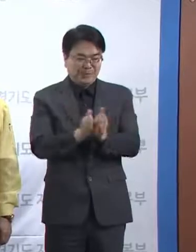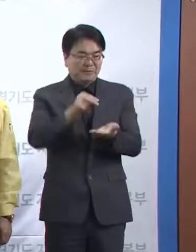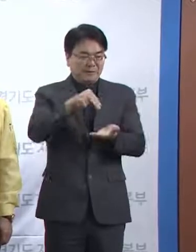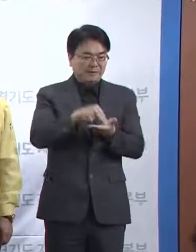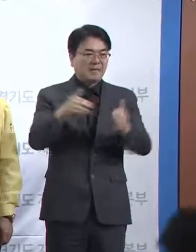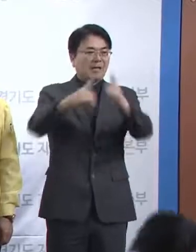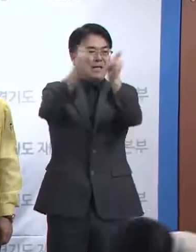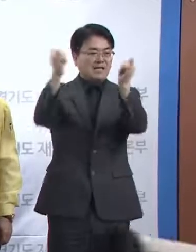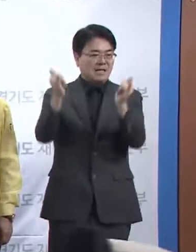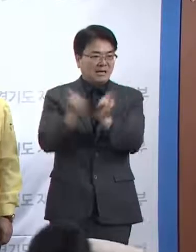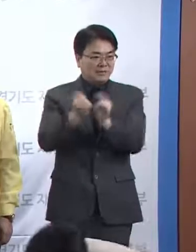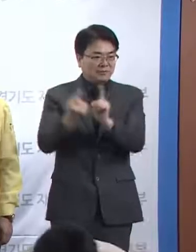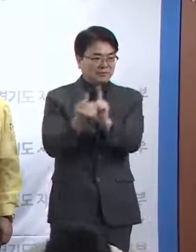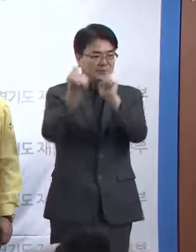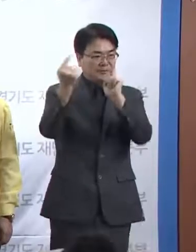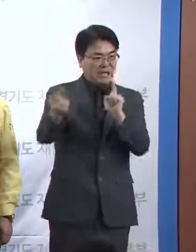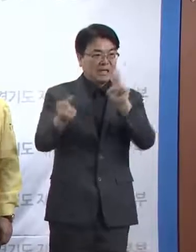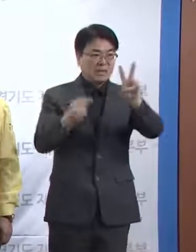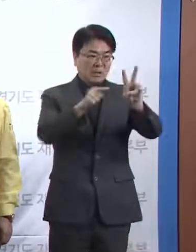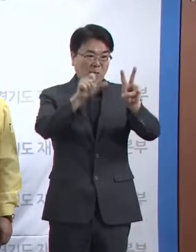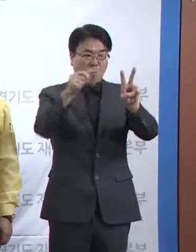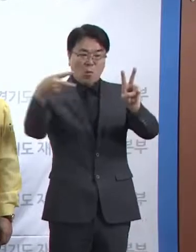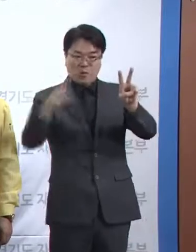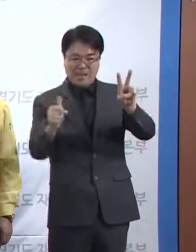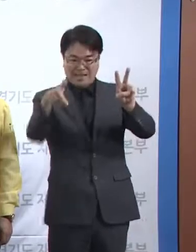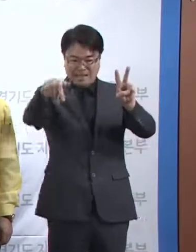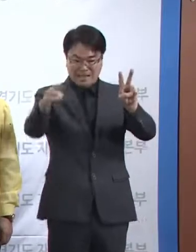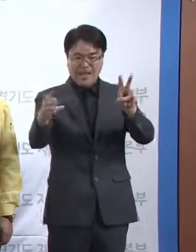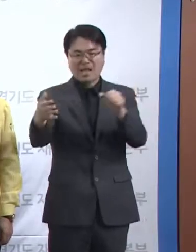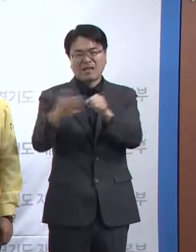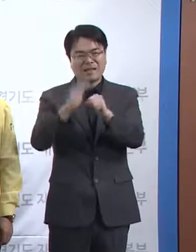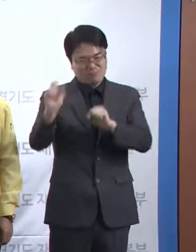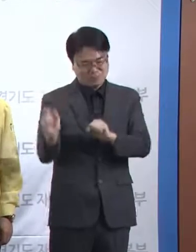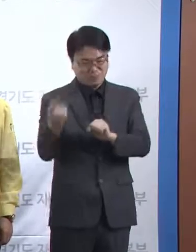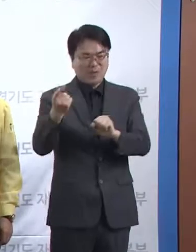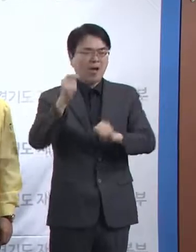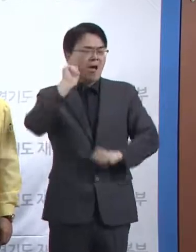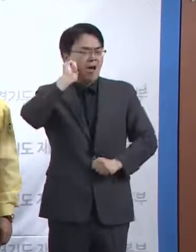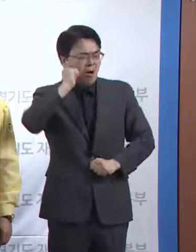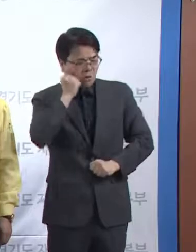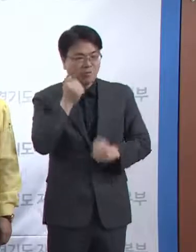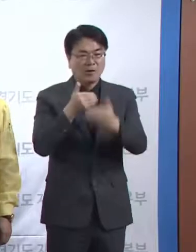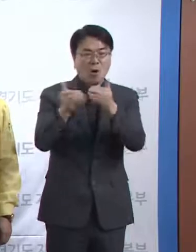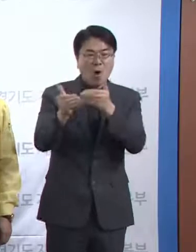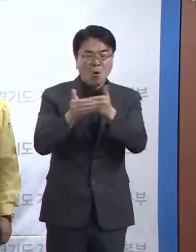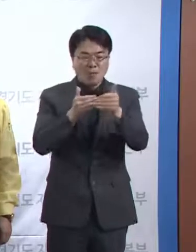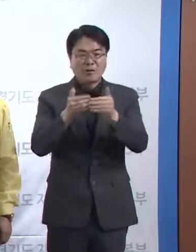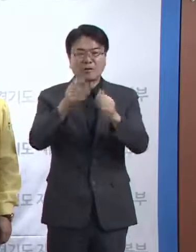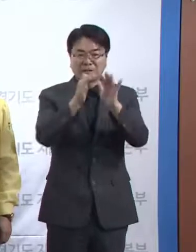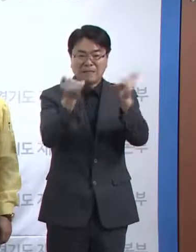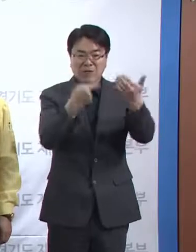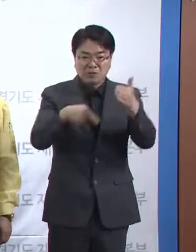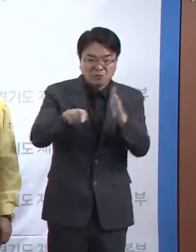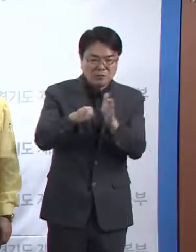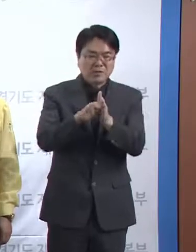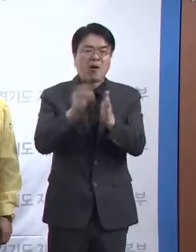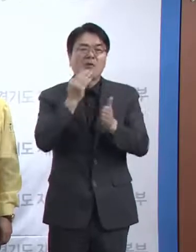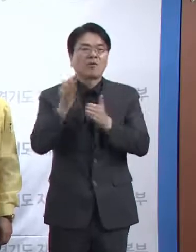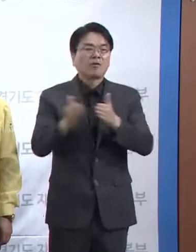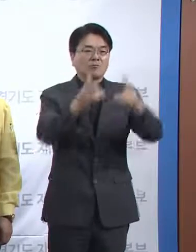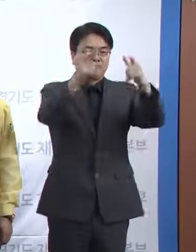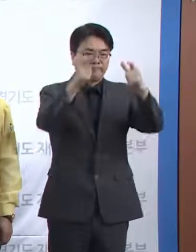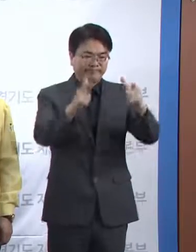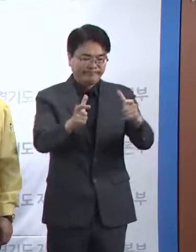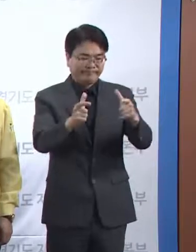거리두기 2.5단계 시행으로 어려움을 겪고 있는 소상공인과 도민들을 위해 도에